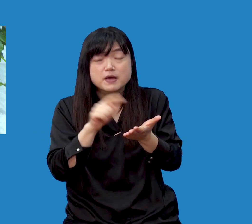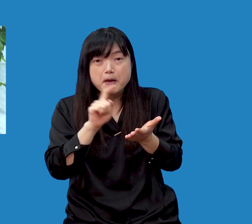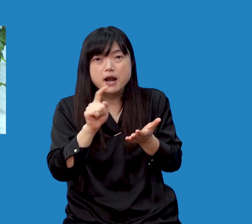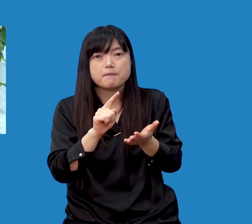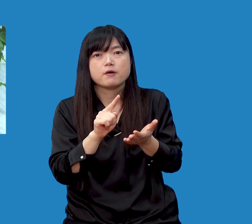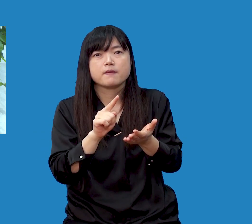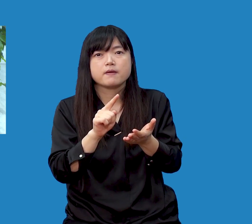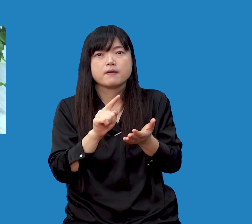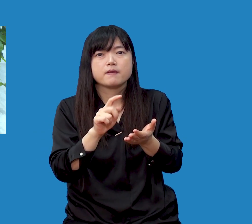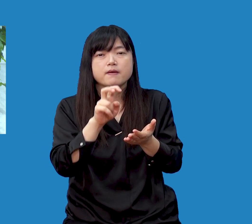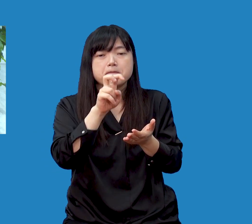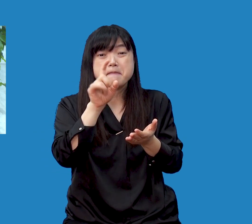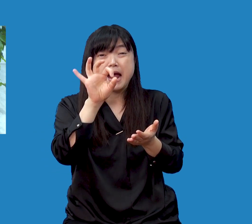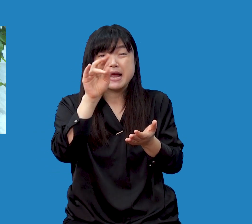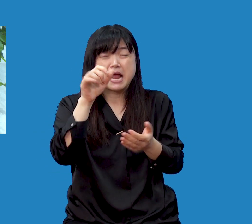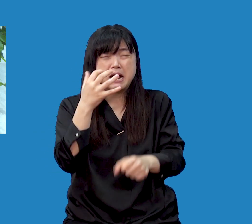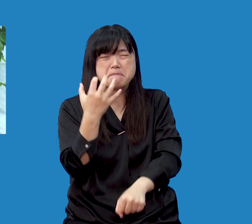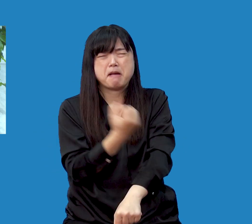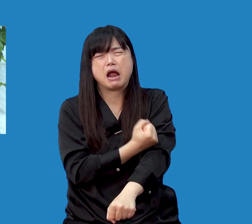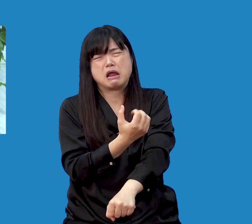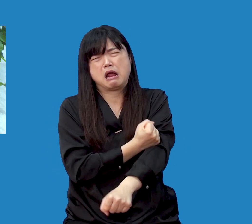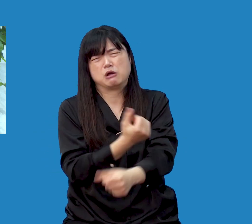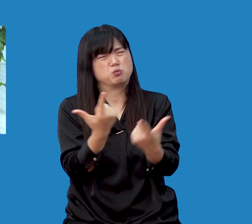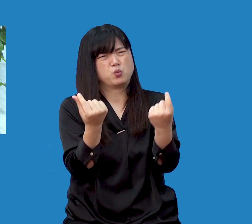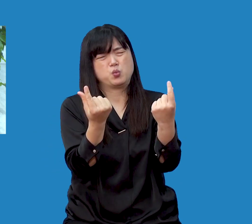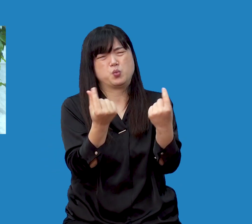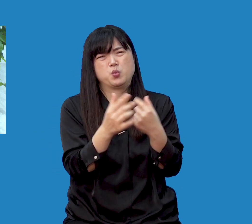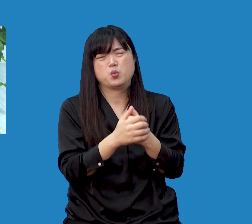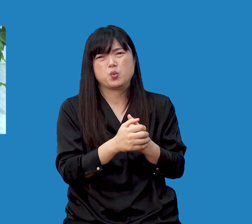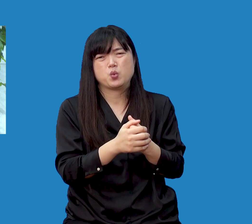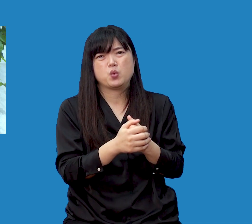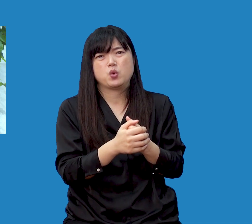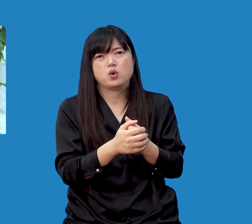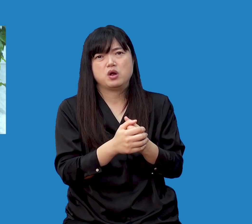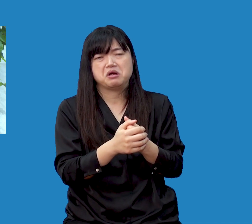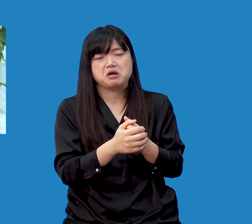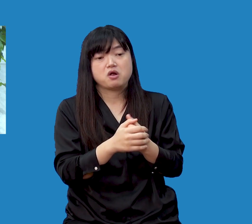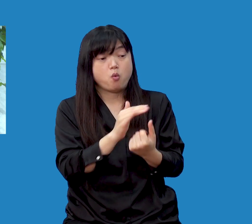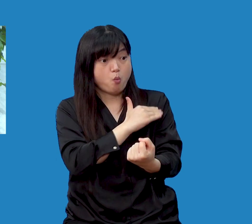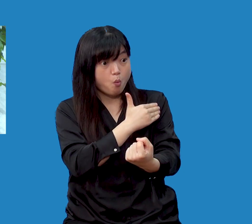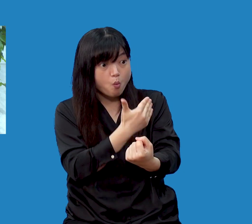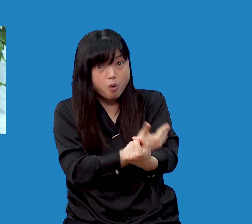쓰는 말로 마약이다, 그런 얘기죠. 권력이